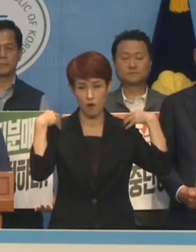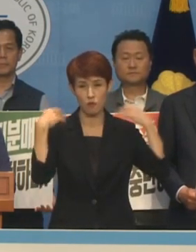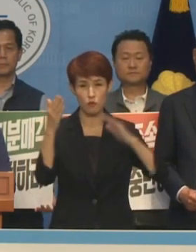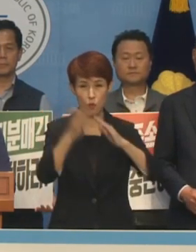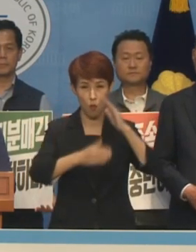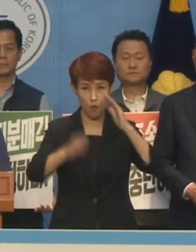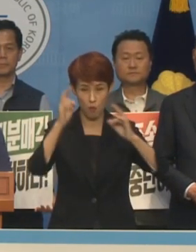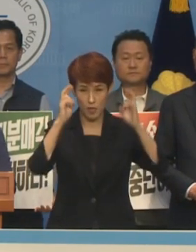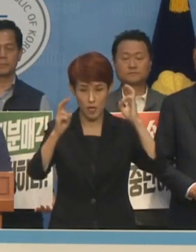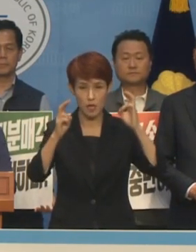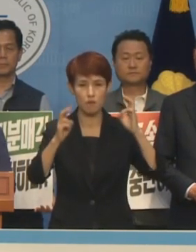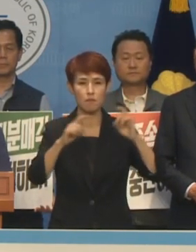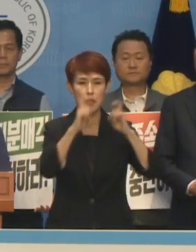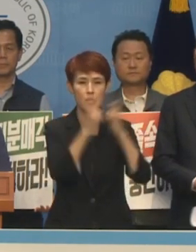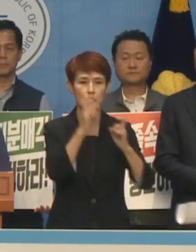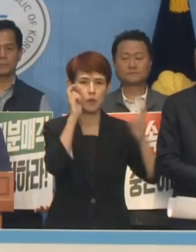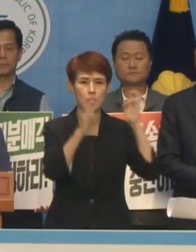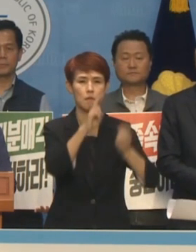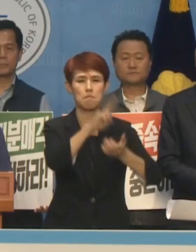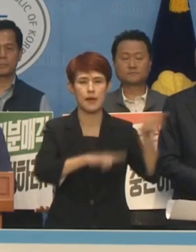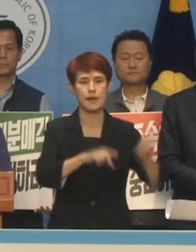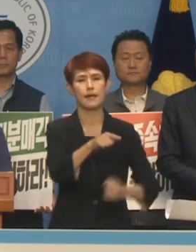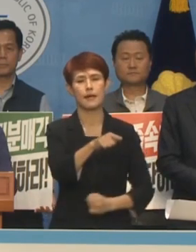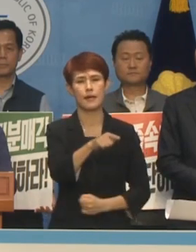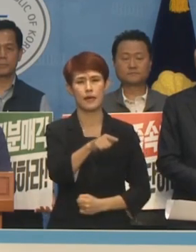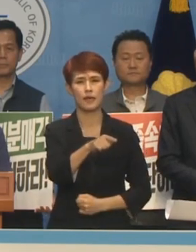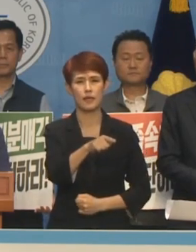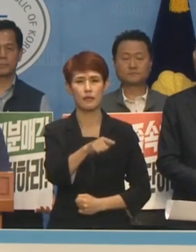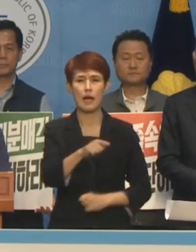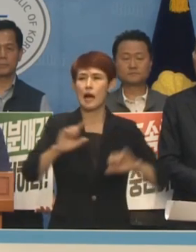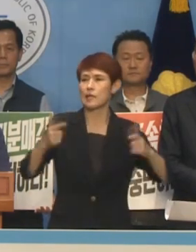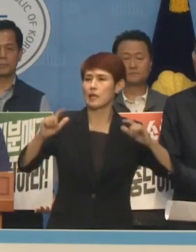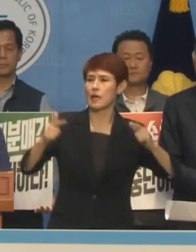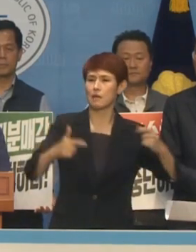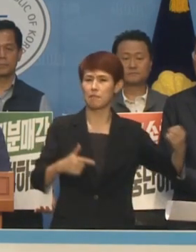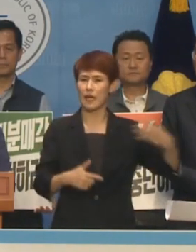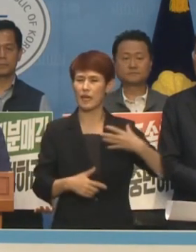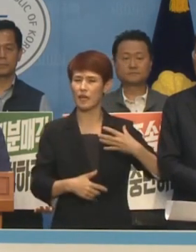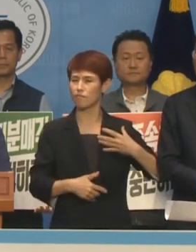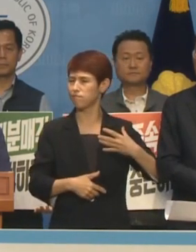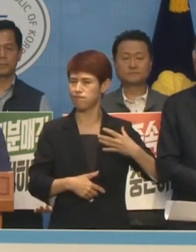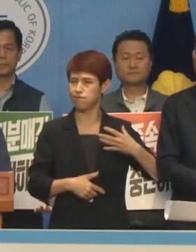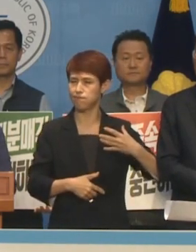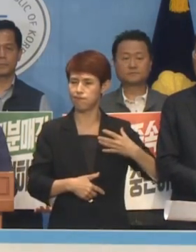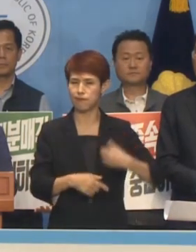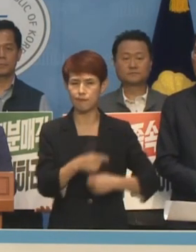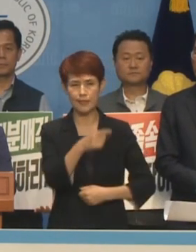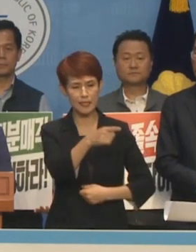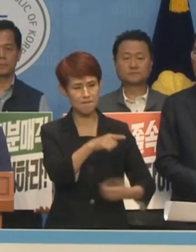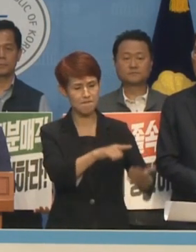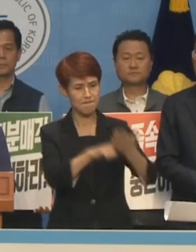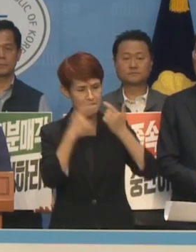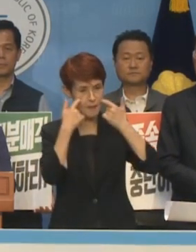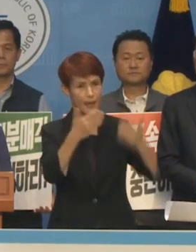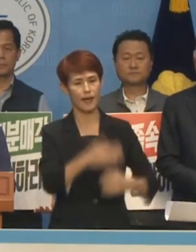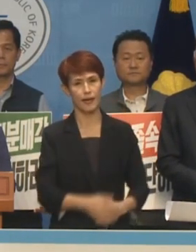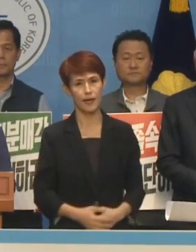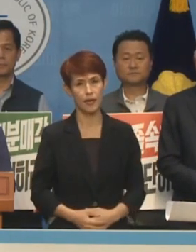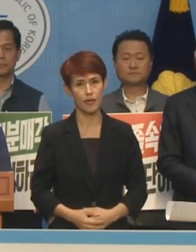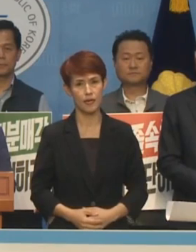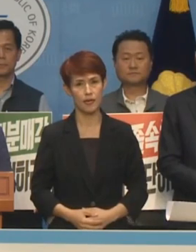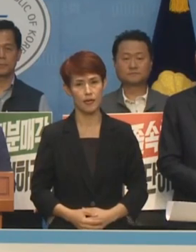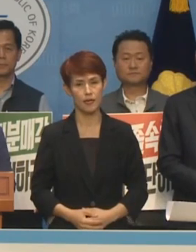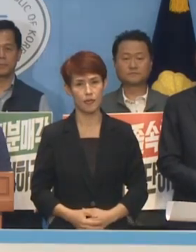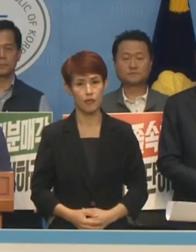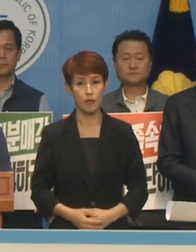공공기관들을 민영화하려고 합니다. 아니라고 아무리 이야기를 하지만 그들의 의도가 드러나고 있습니다.